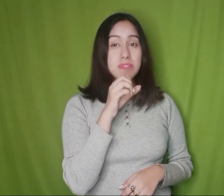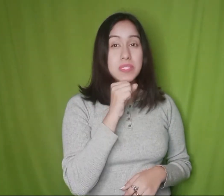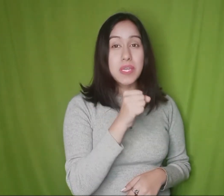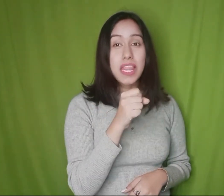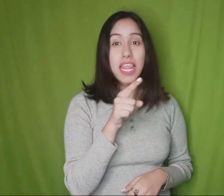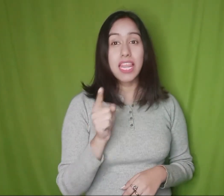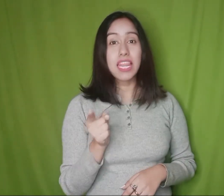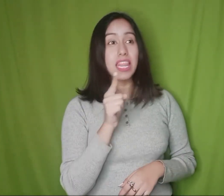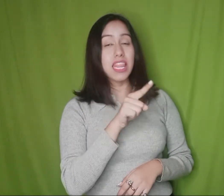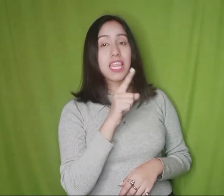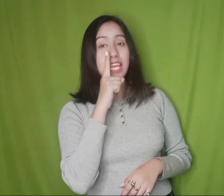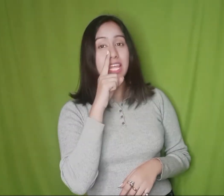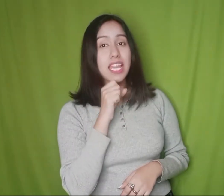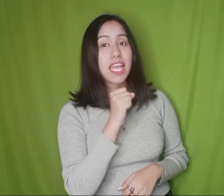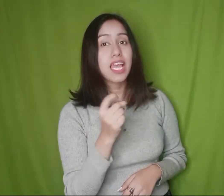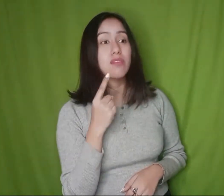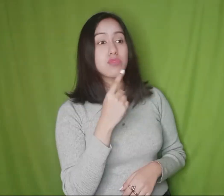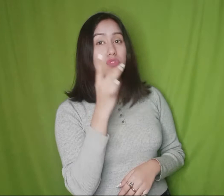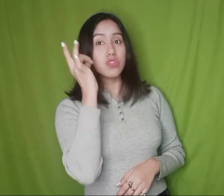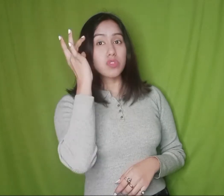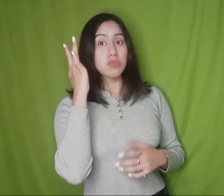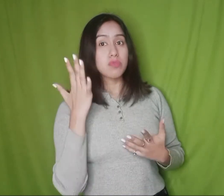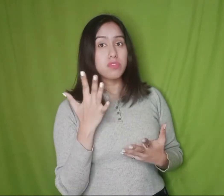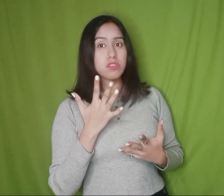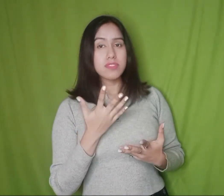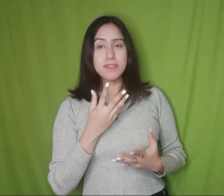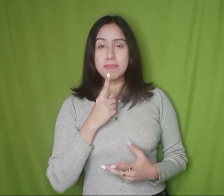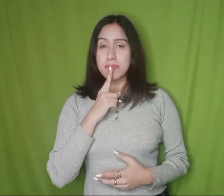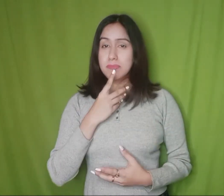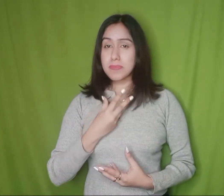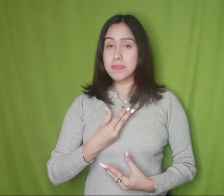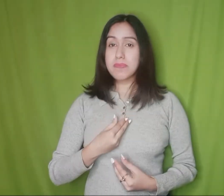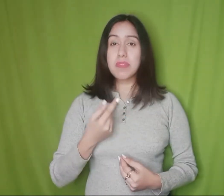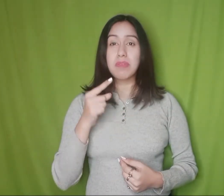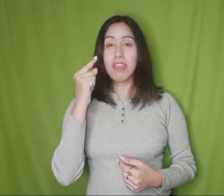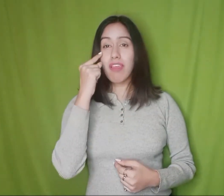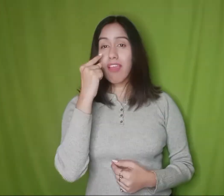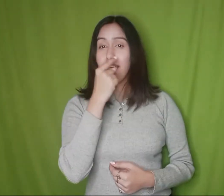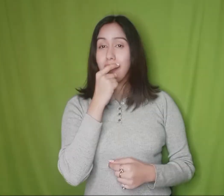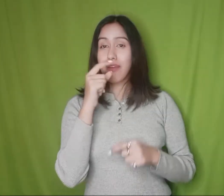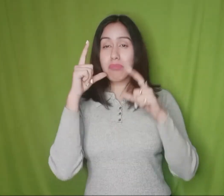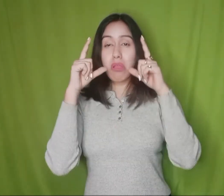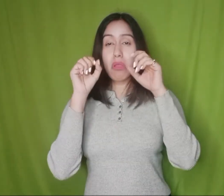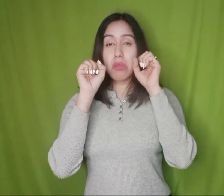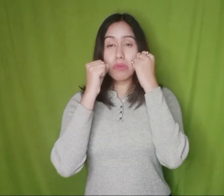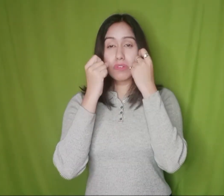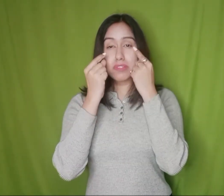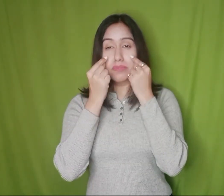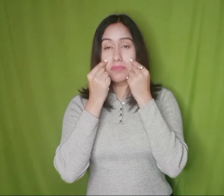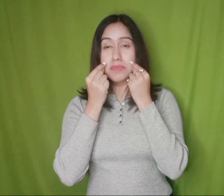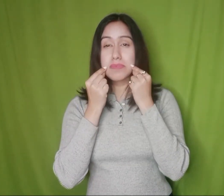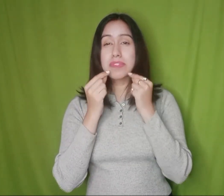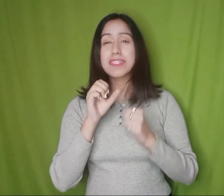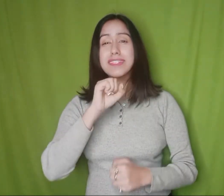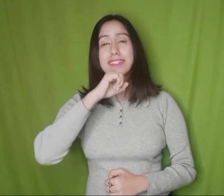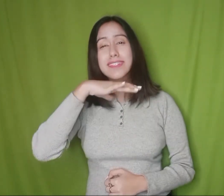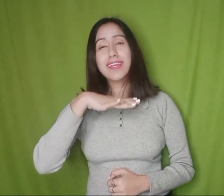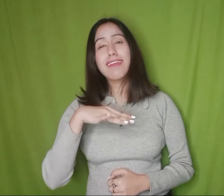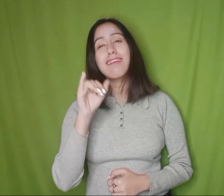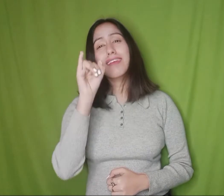लें? मीराबाई अब आप बिल्कुल चुप रहेंगी। दादी साहब को इतना नाराज मीरा ने कभी नहीं देखा था। मीरा की बड़ी बड़ी आंखों